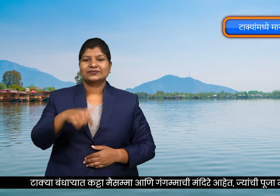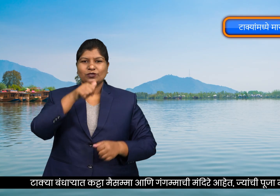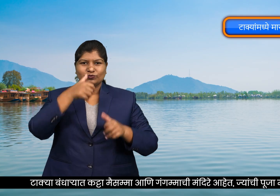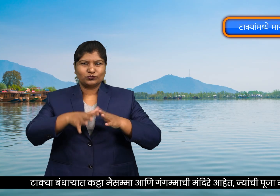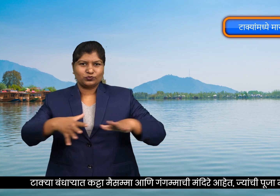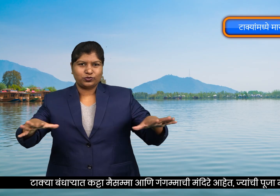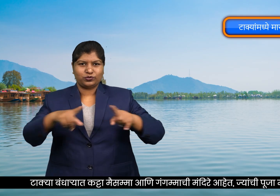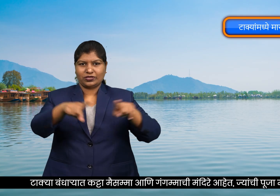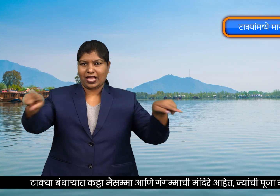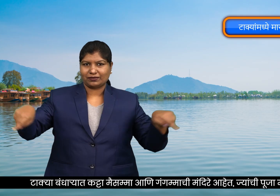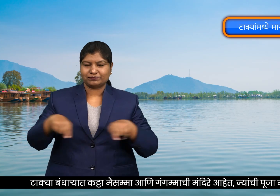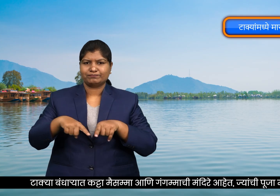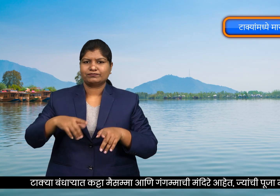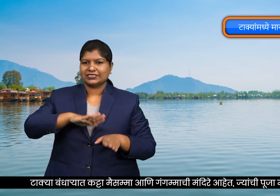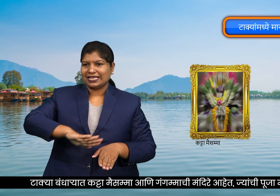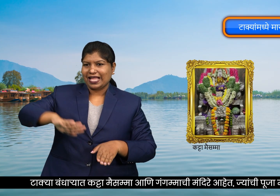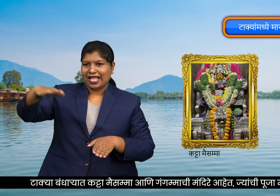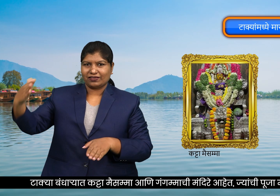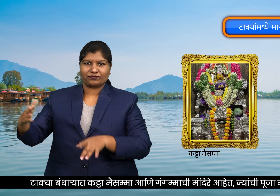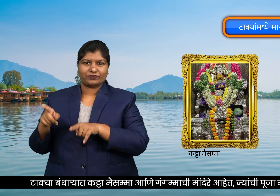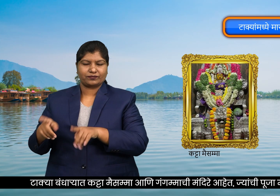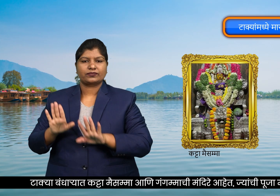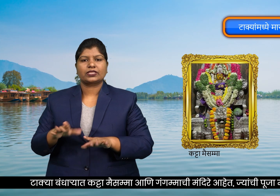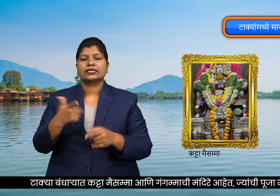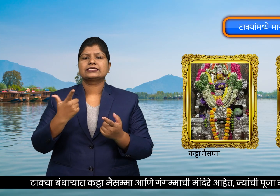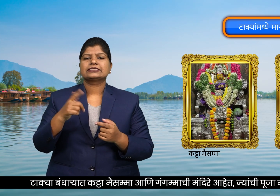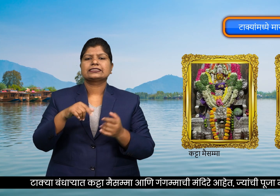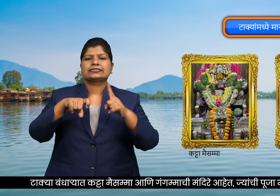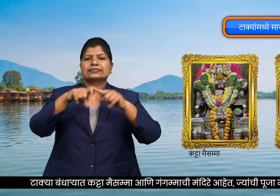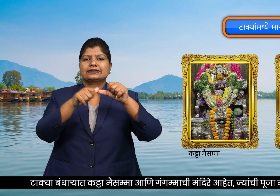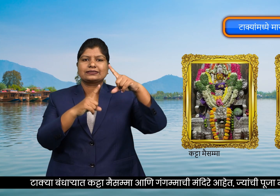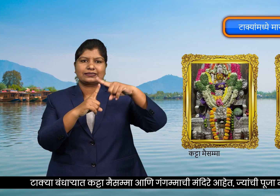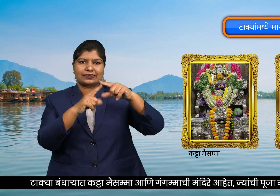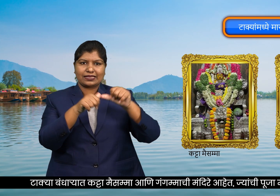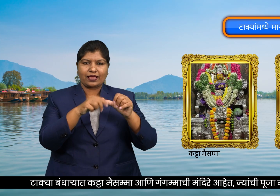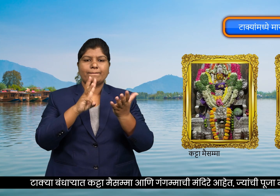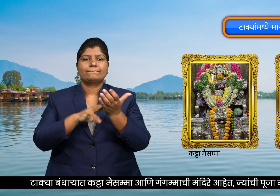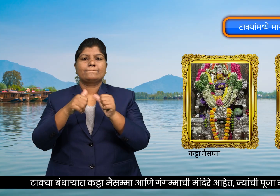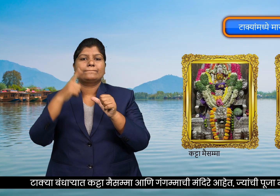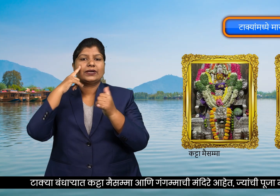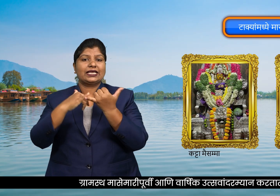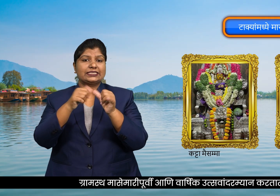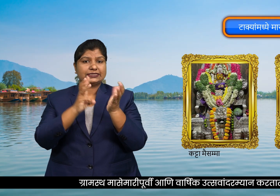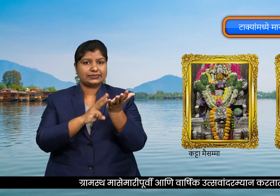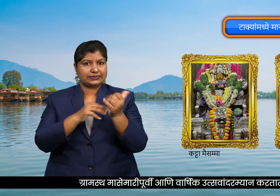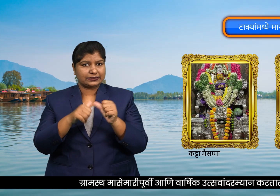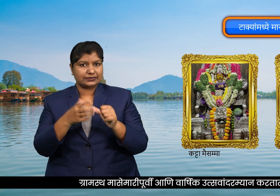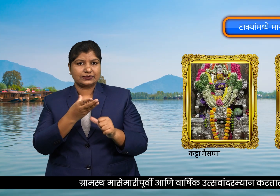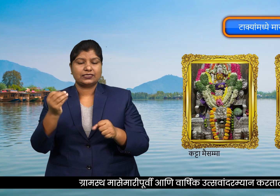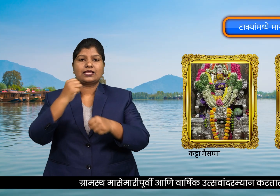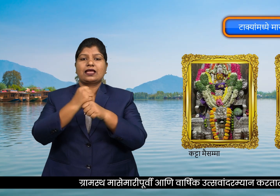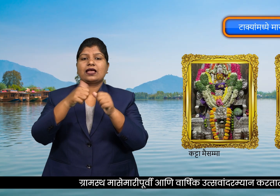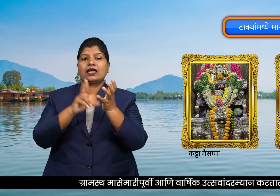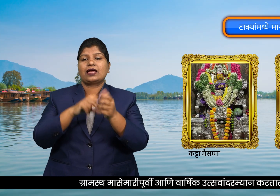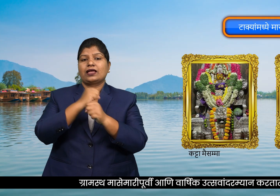टाक्या बांधारता कट्टा, मैसम्मा आणि गंगमची मंदिरे आहेत, ज्यांची पूजा मच्छीमार आणि ग्रामस्थ